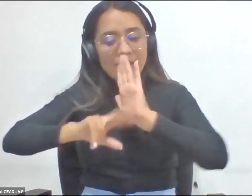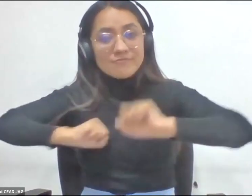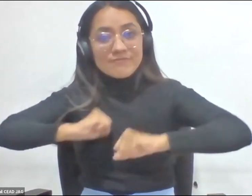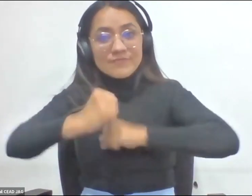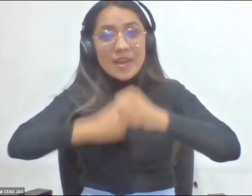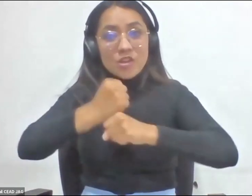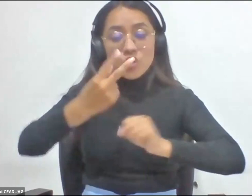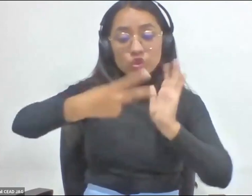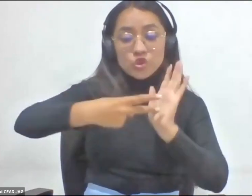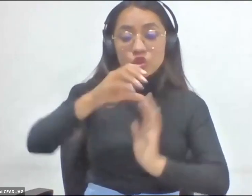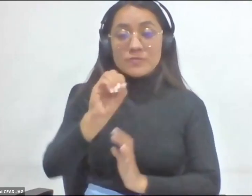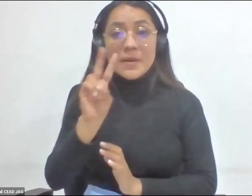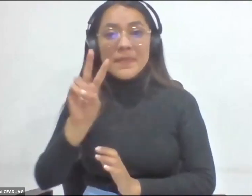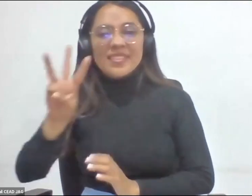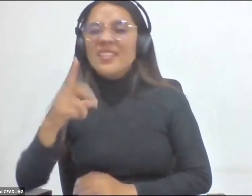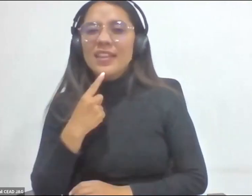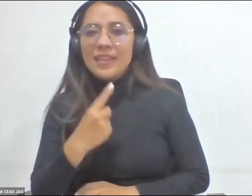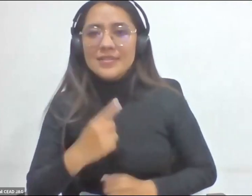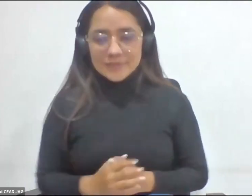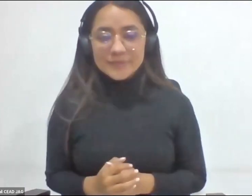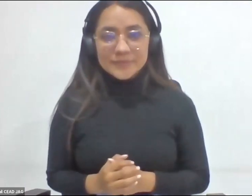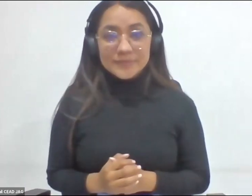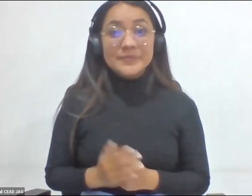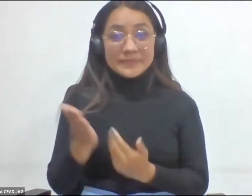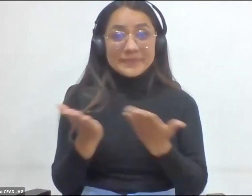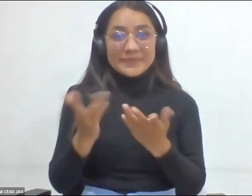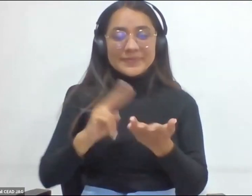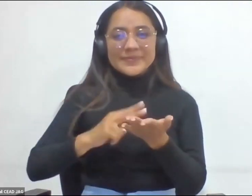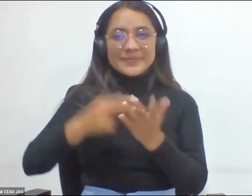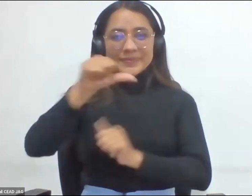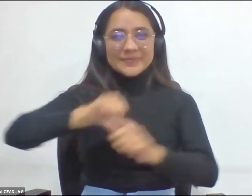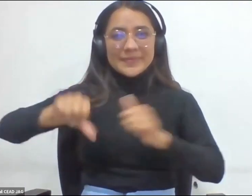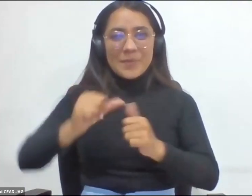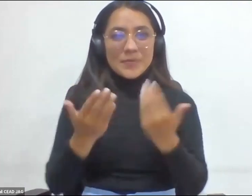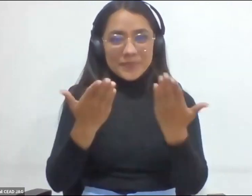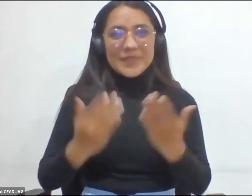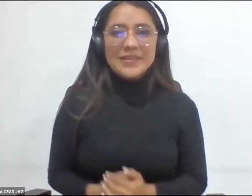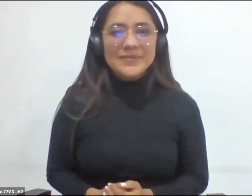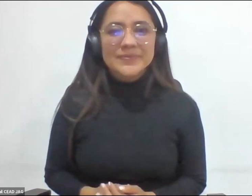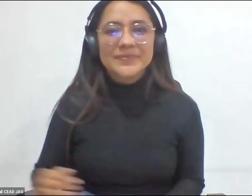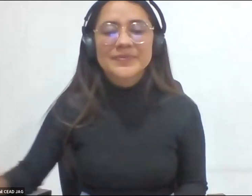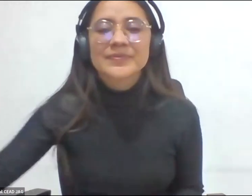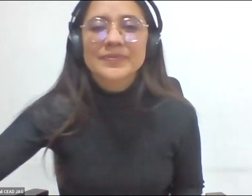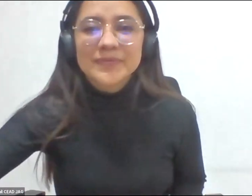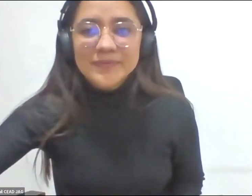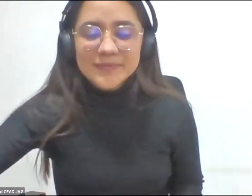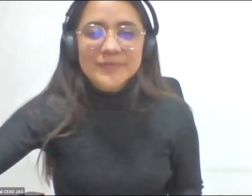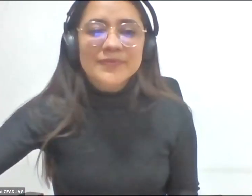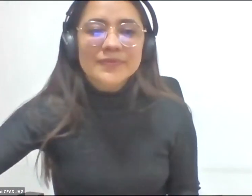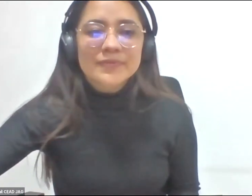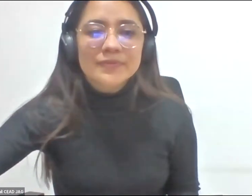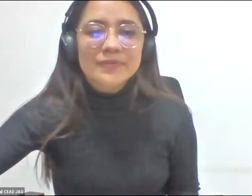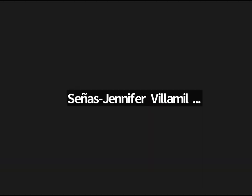2023 establece lo siguiente precisamente para darle respuesta a esa persona que ha sido reiterativa con la pregunta